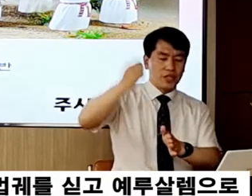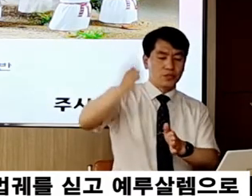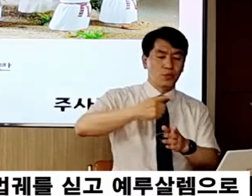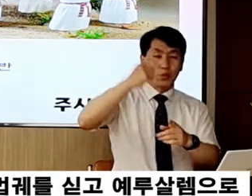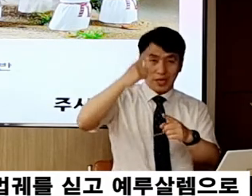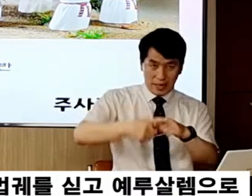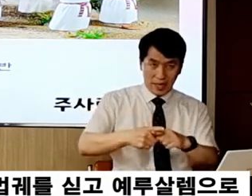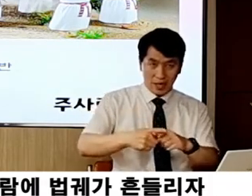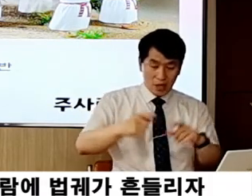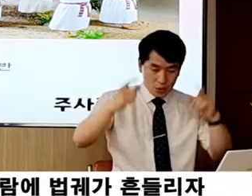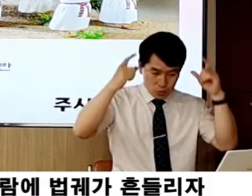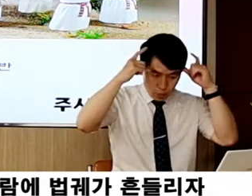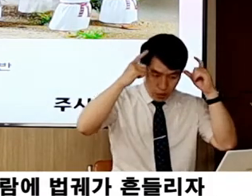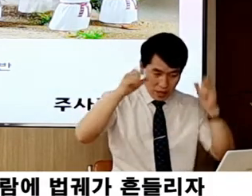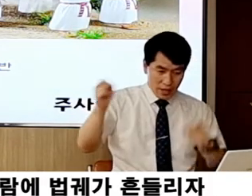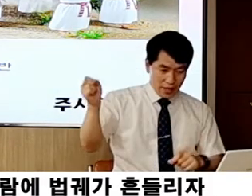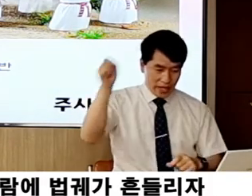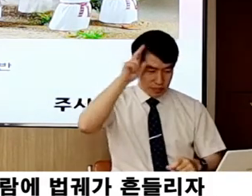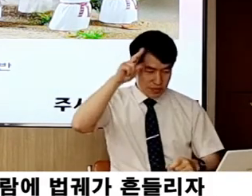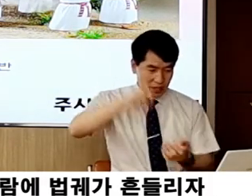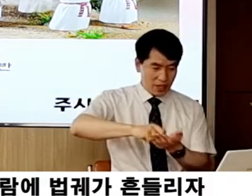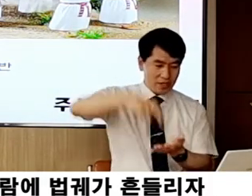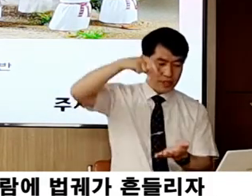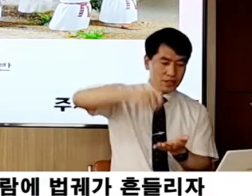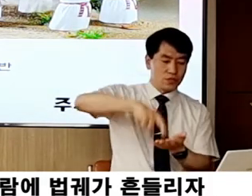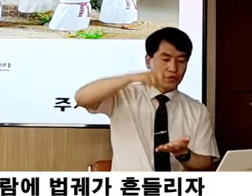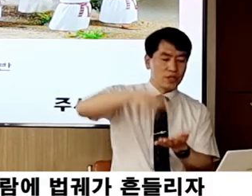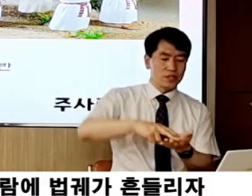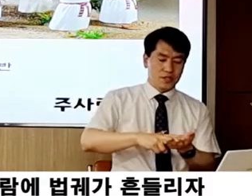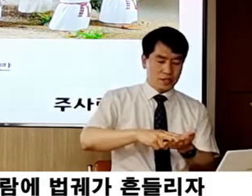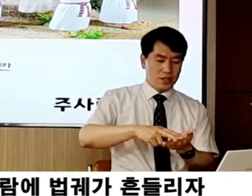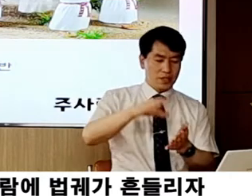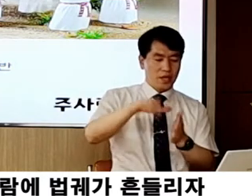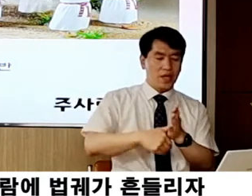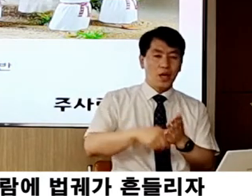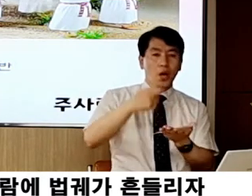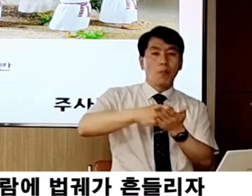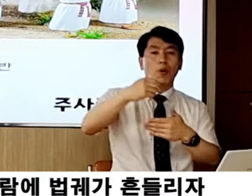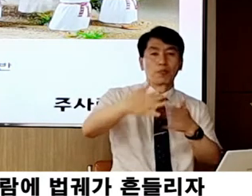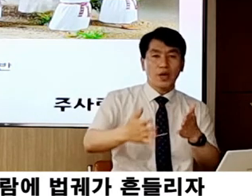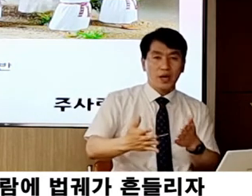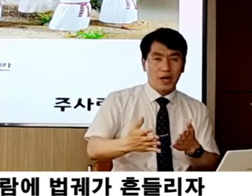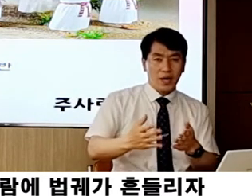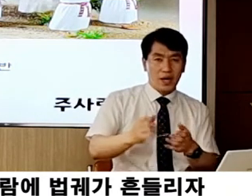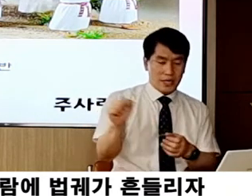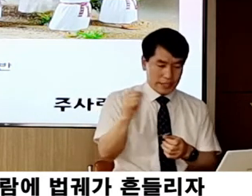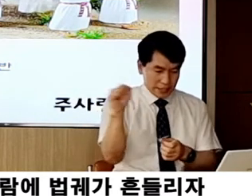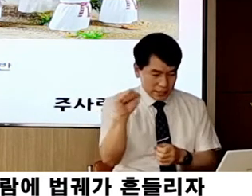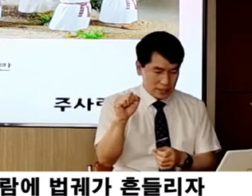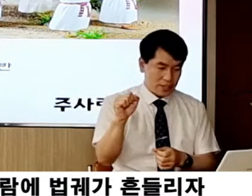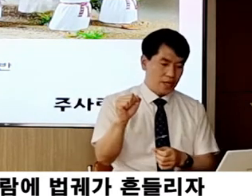가지고 오다가 소가 갑자기 뛰는 때 법궤가